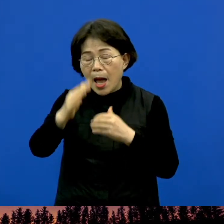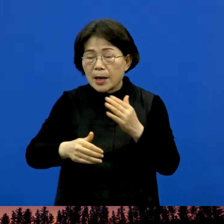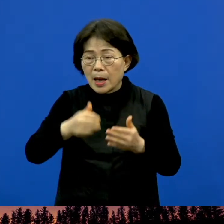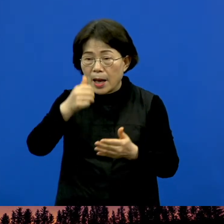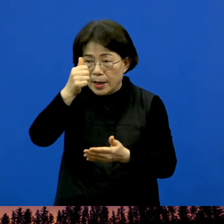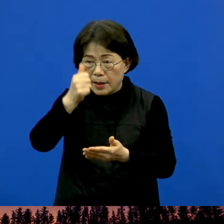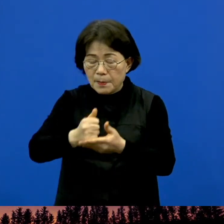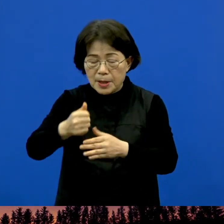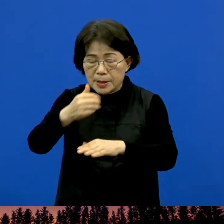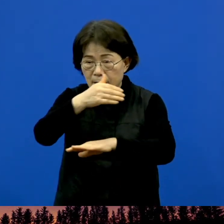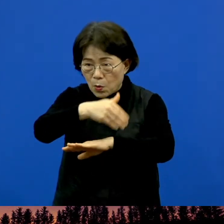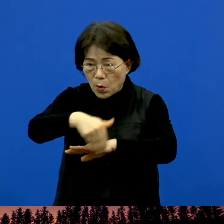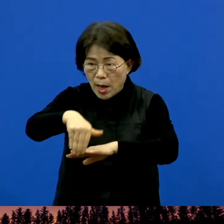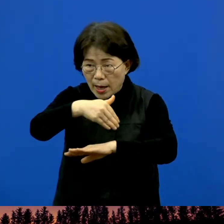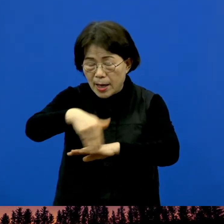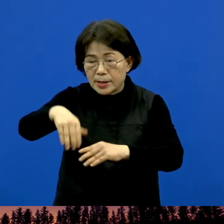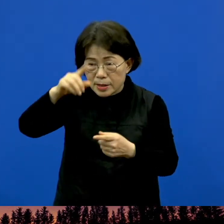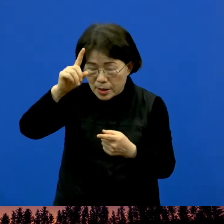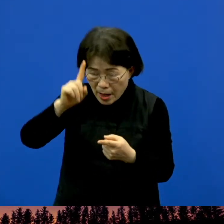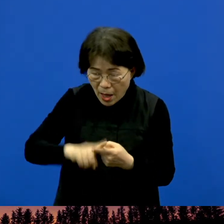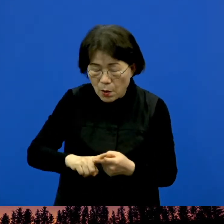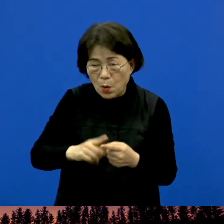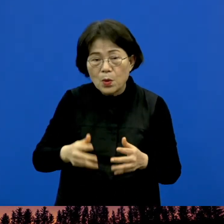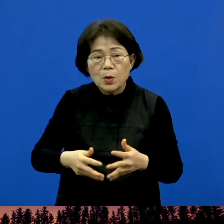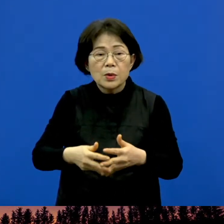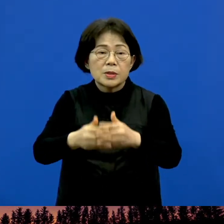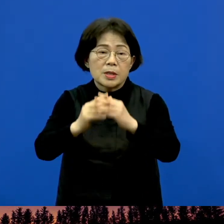그 원제작자의 의도를 따라가야 돼요.